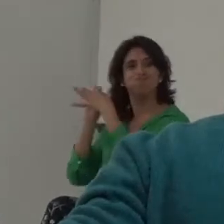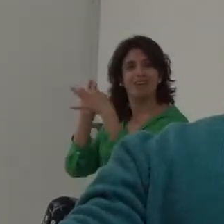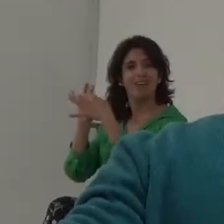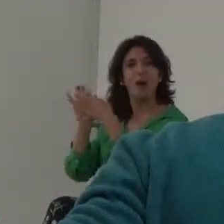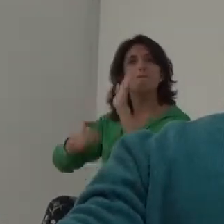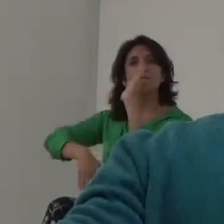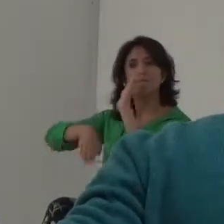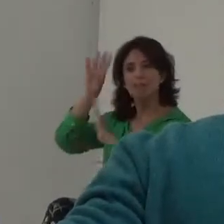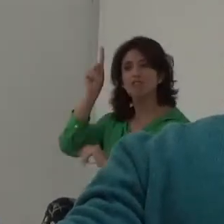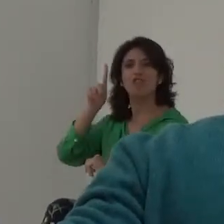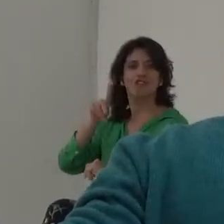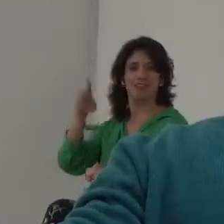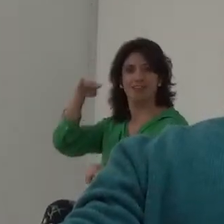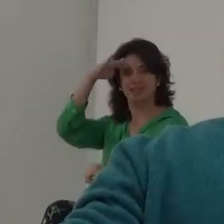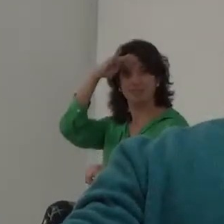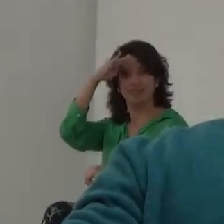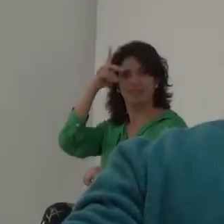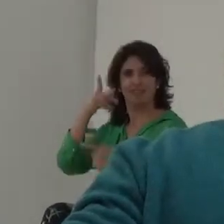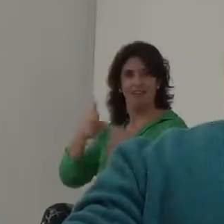lingüística.